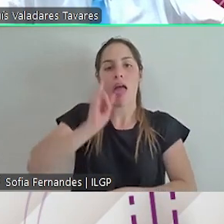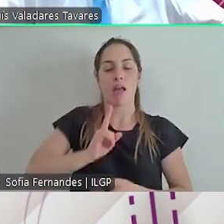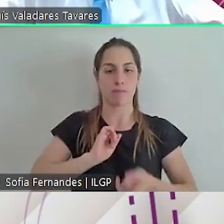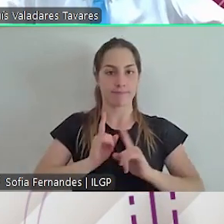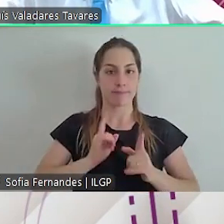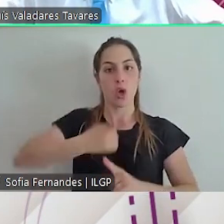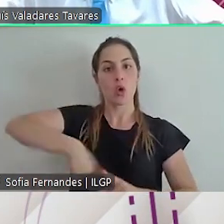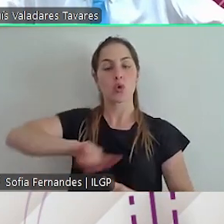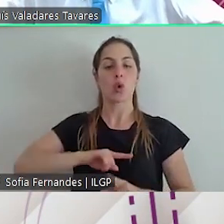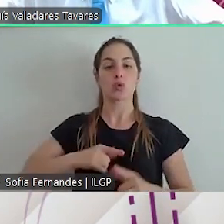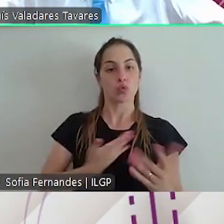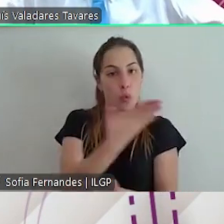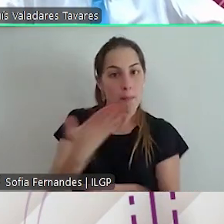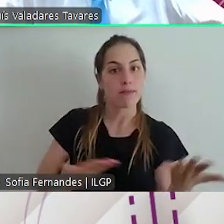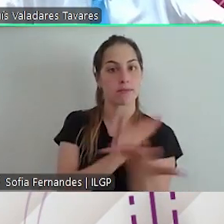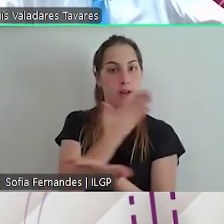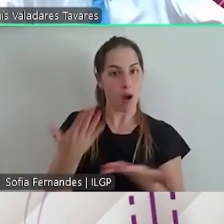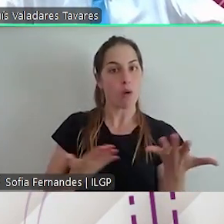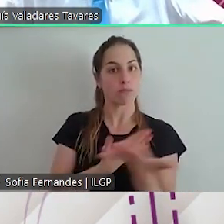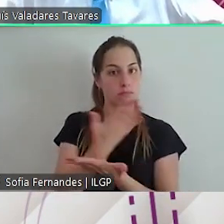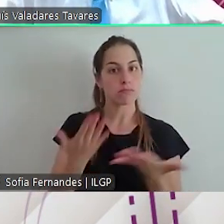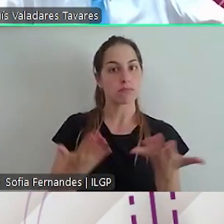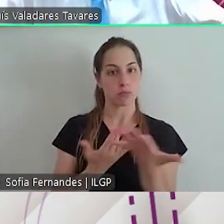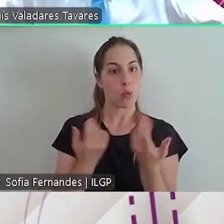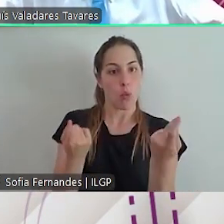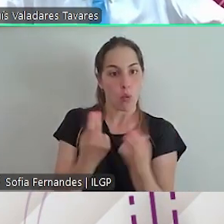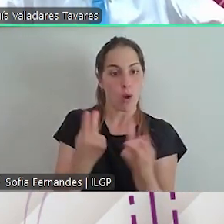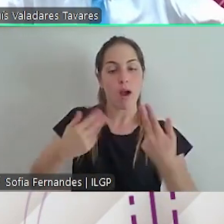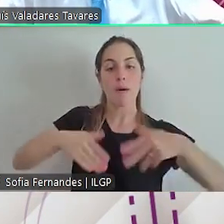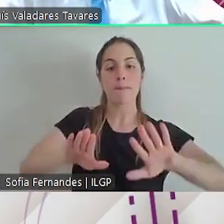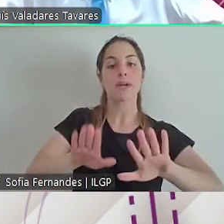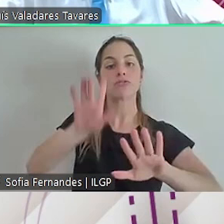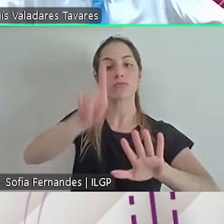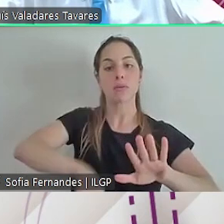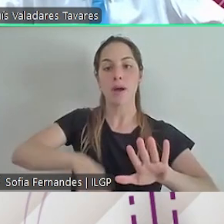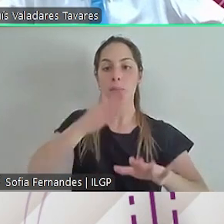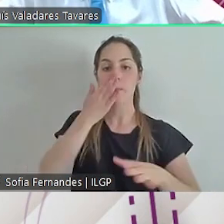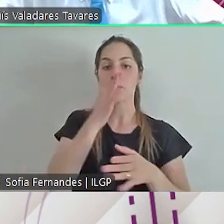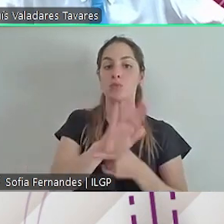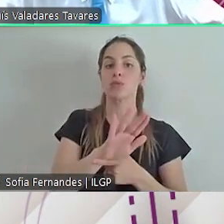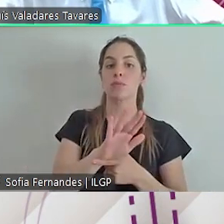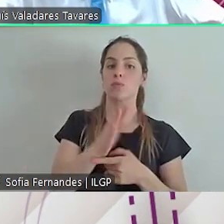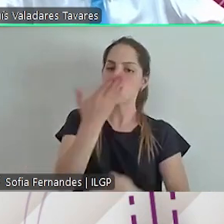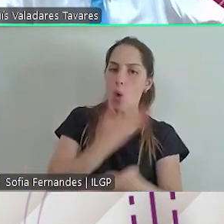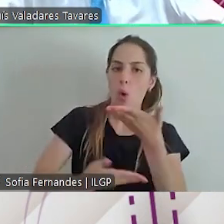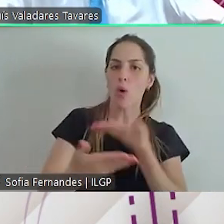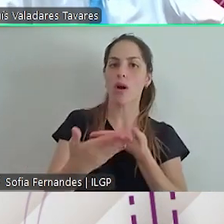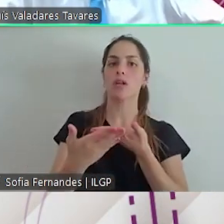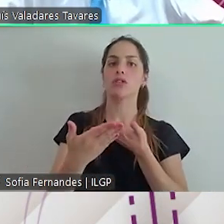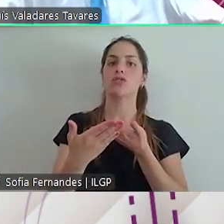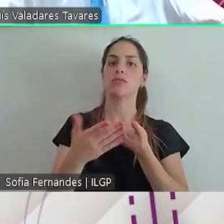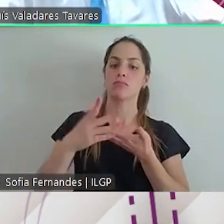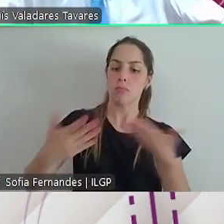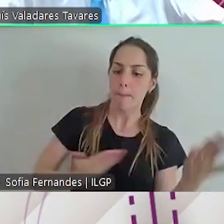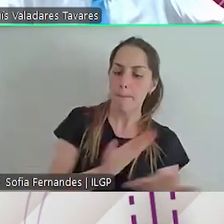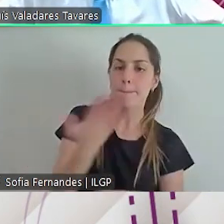de cooperação, mas também jogos de soma nula, por exemplo, o mercado, trocas, intercâmbio,